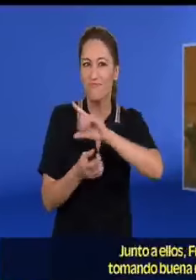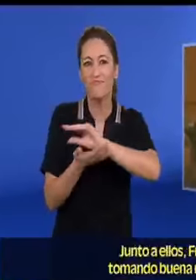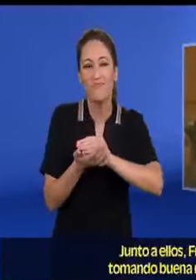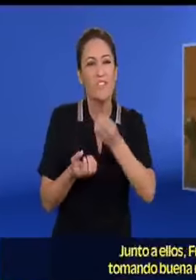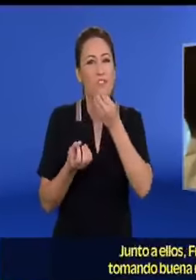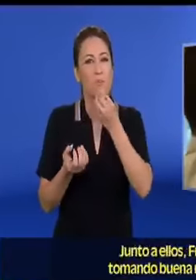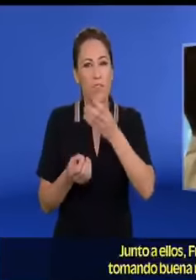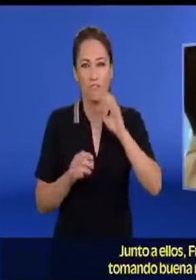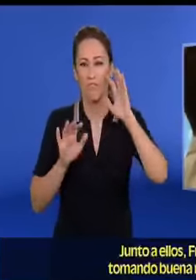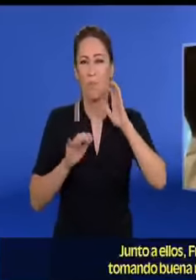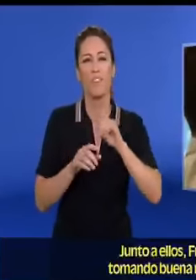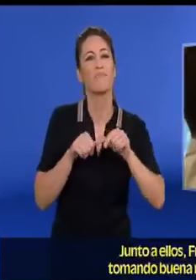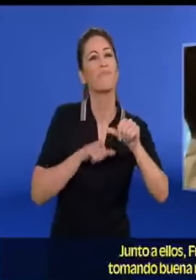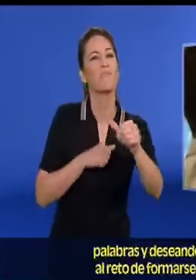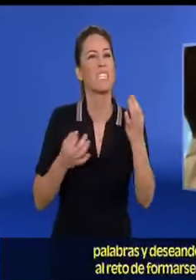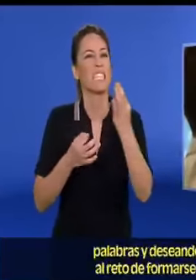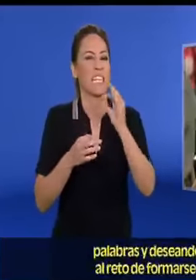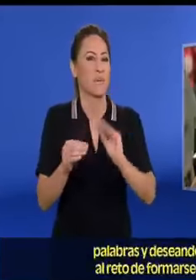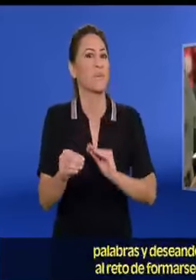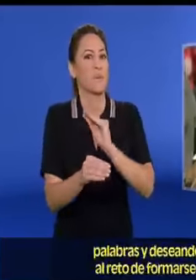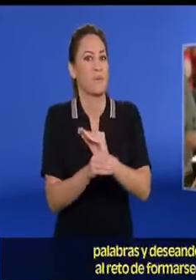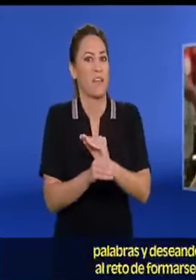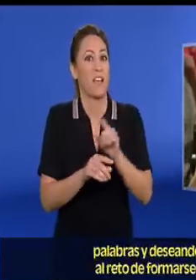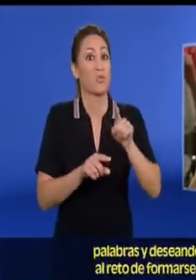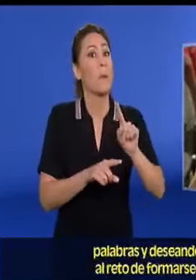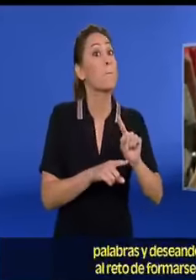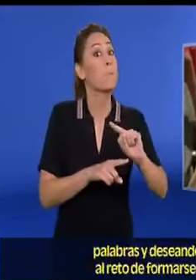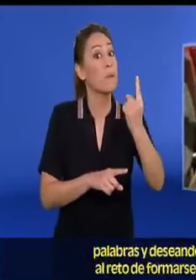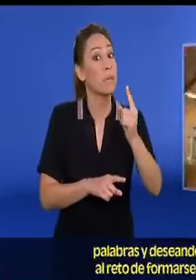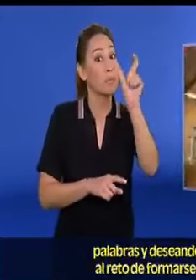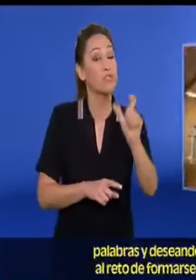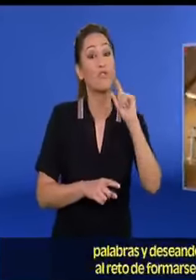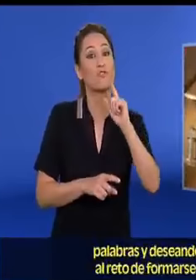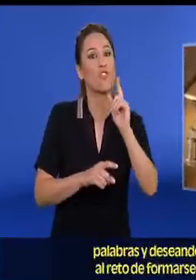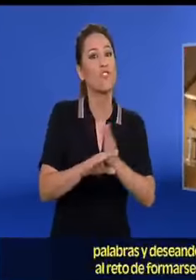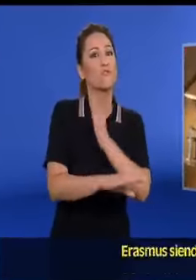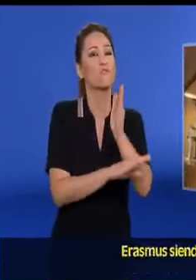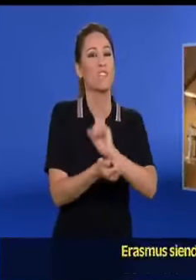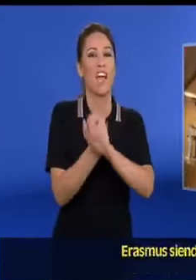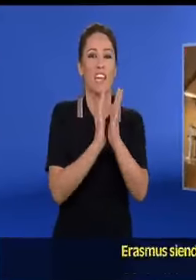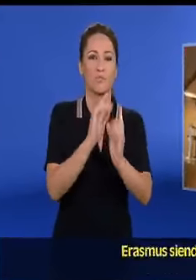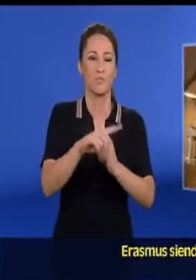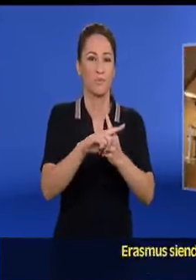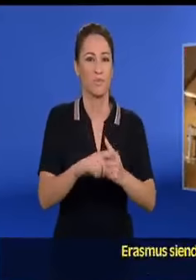Francisco, tomando buena nota de sus palabras y deseando hacer frente al reto de formarse con una beca Erasmus siendo sordo.